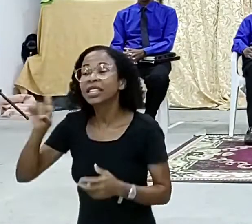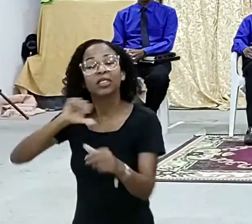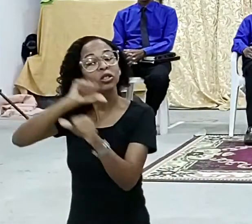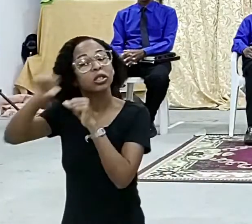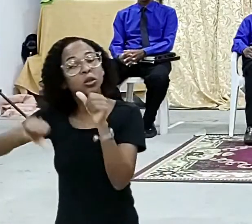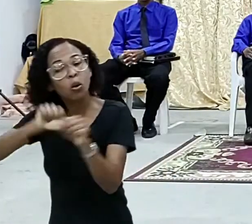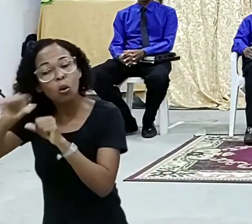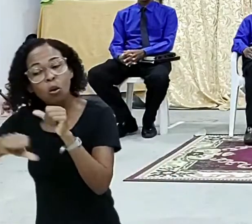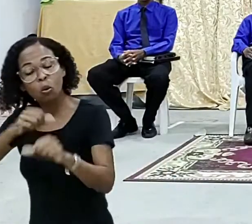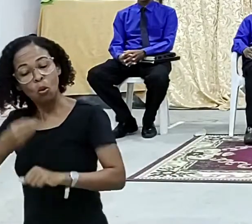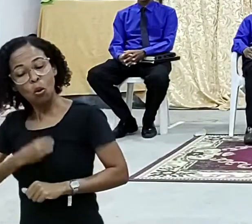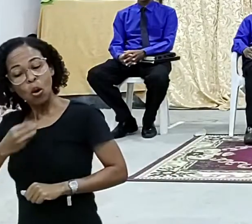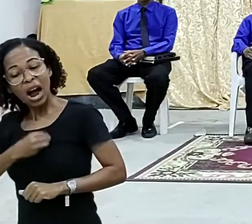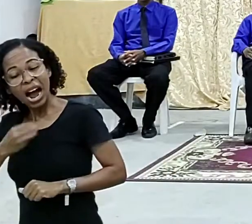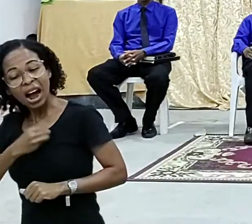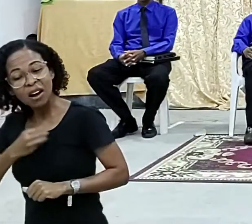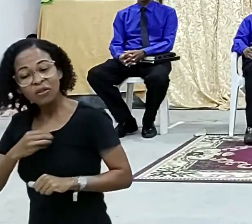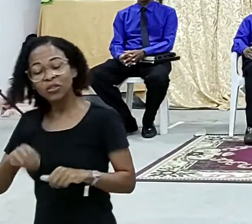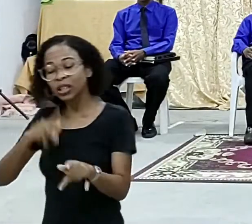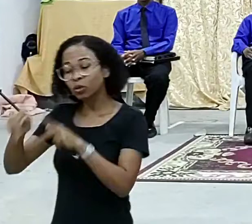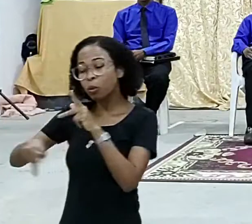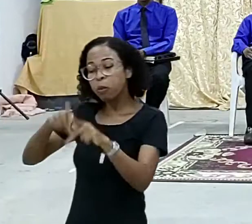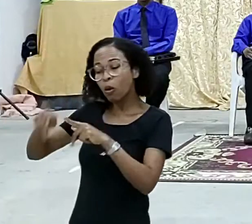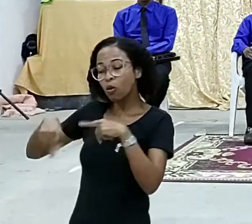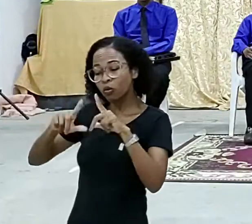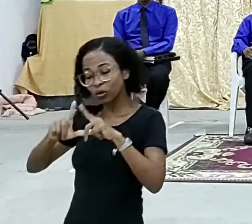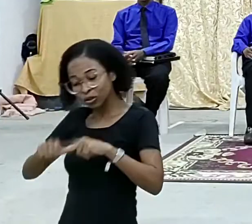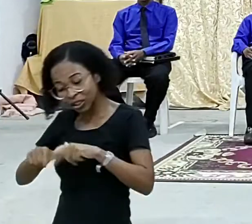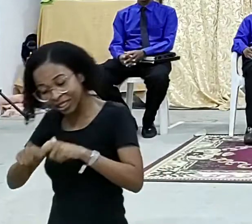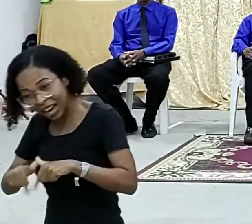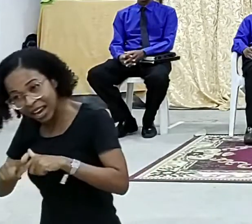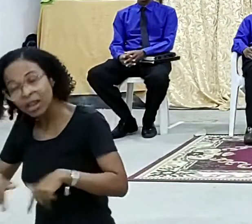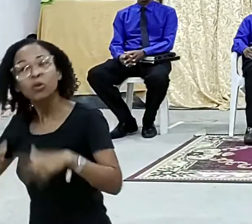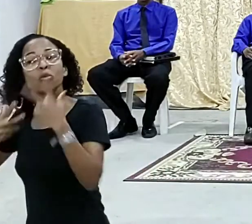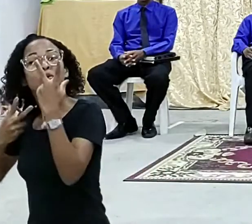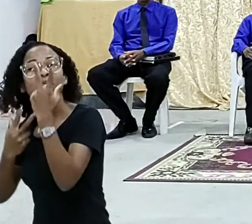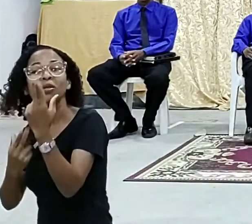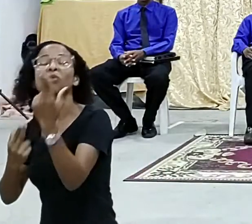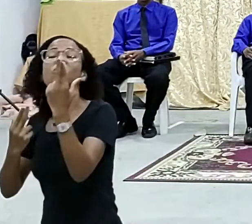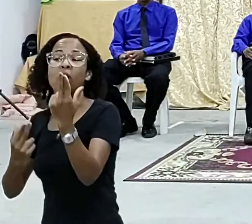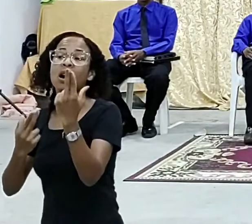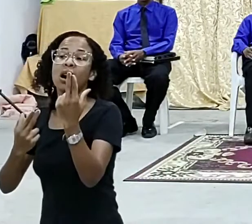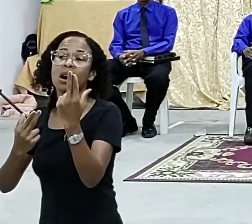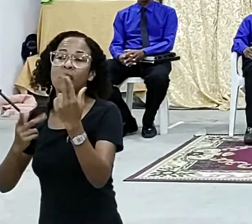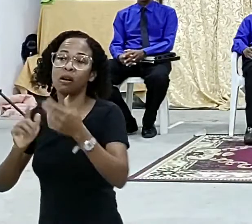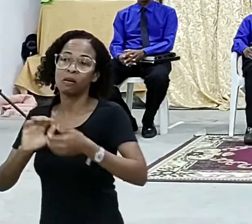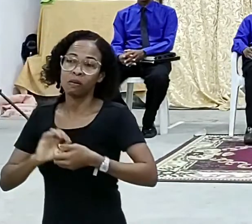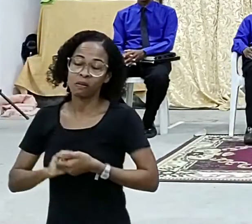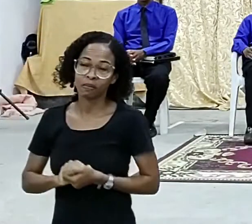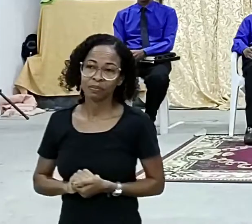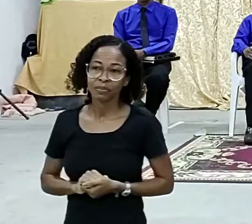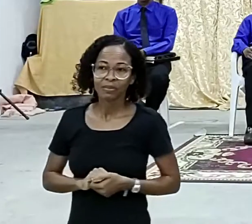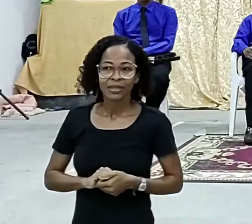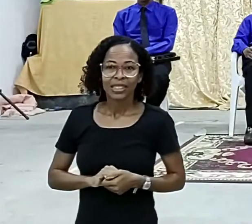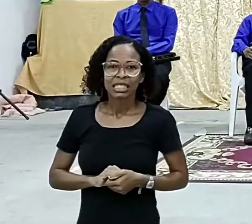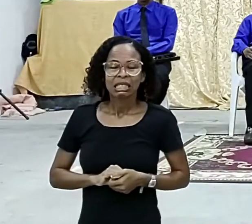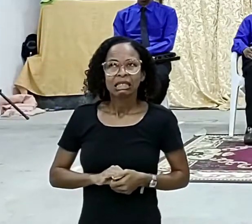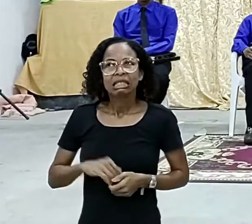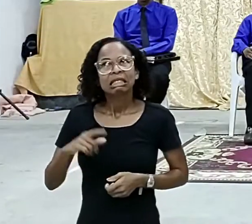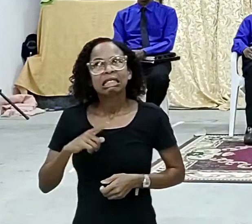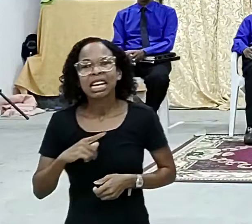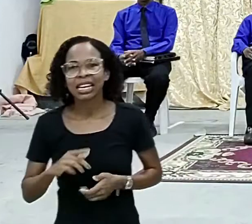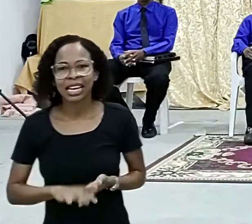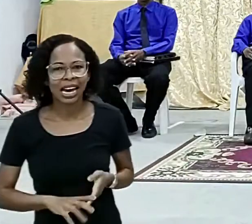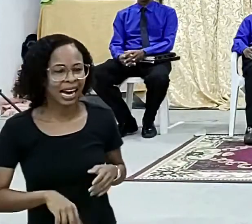como transformou a vida daquele povo, que muitas cidades diziam: